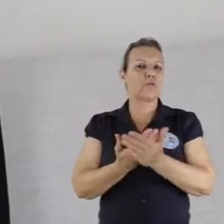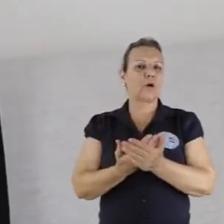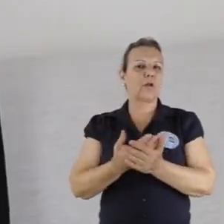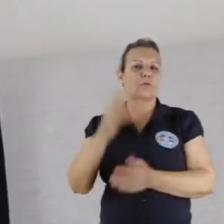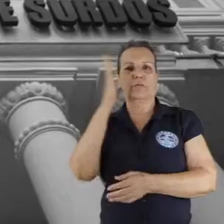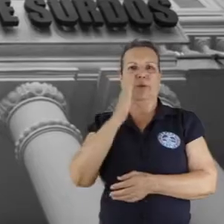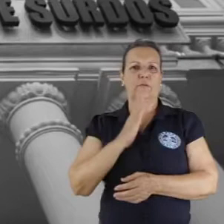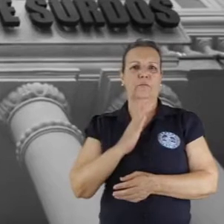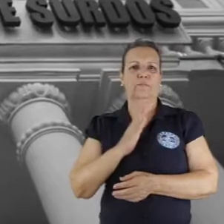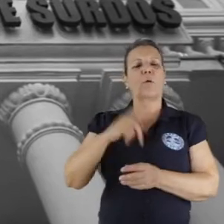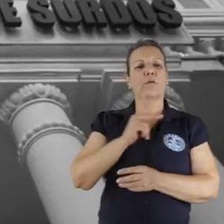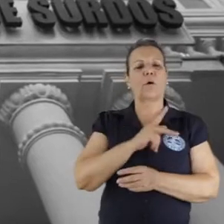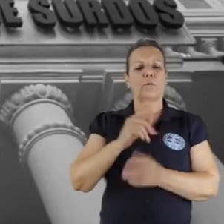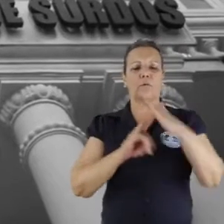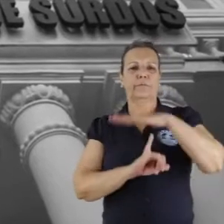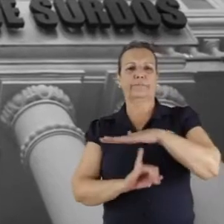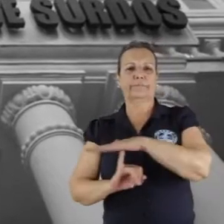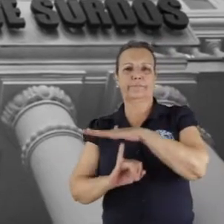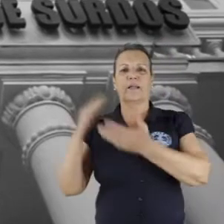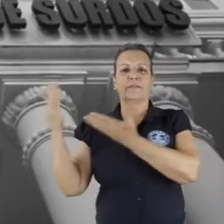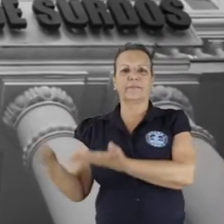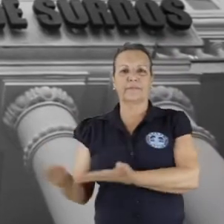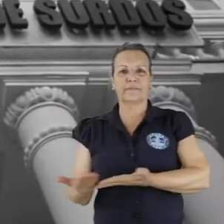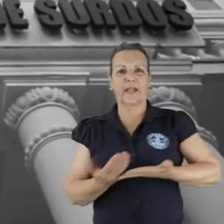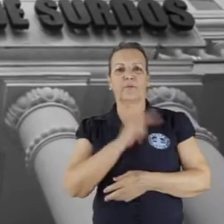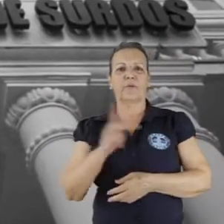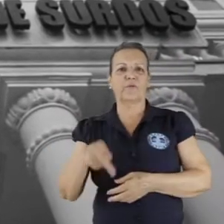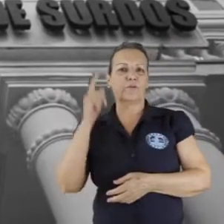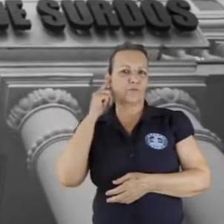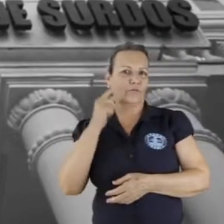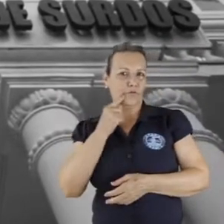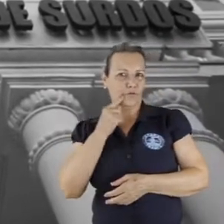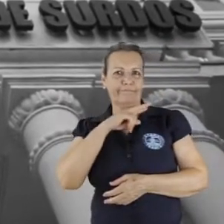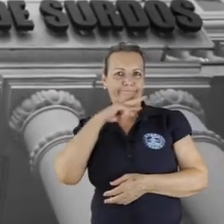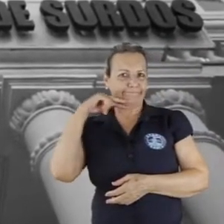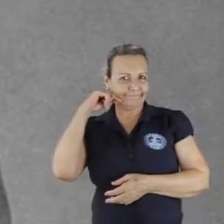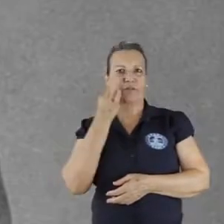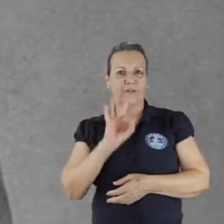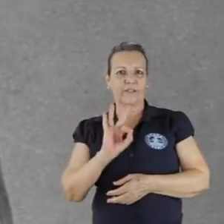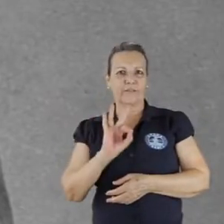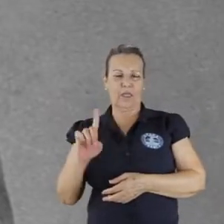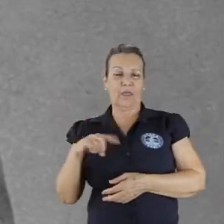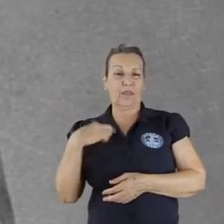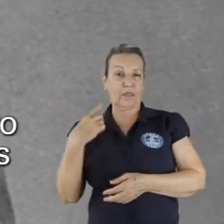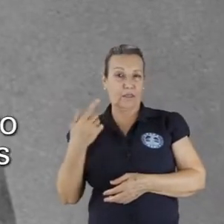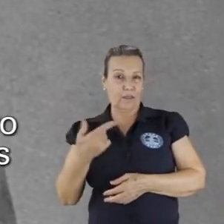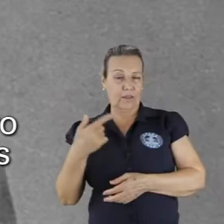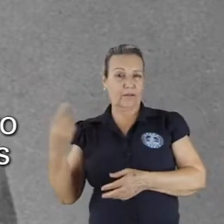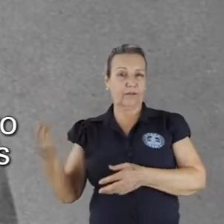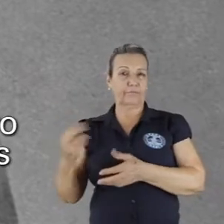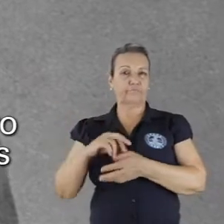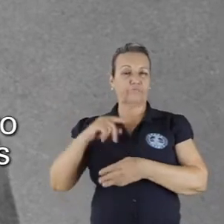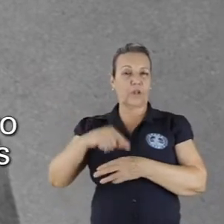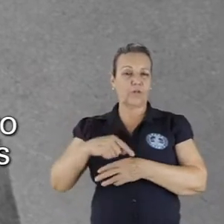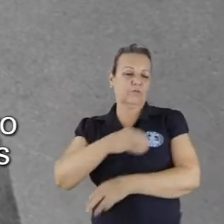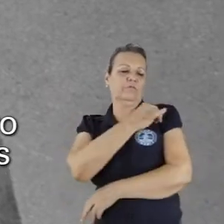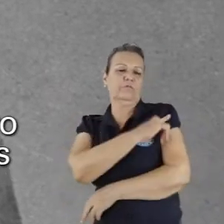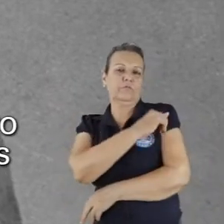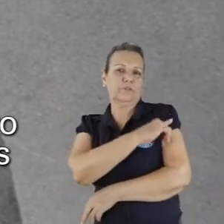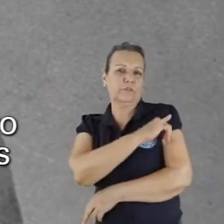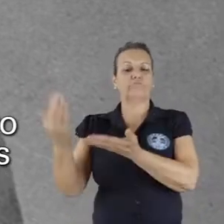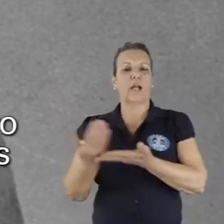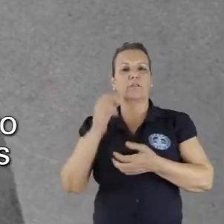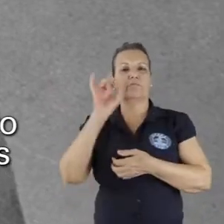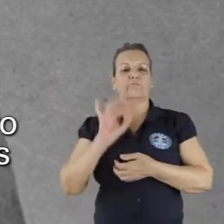o atual INES, Instituto de Educação de Surdos, trazido pelo professor francês Ernest Rieu, que desembarcou no Rio de